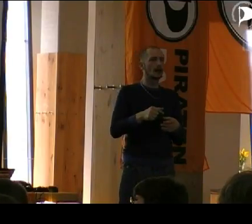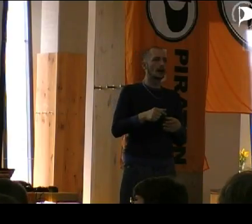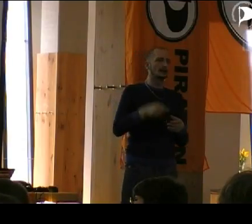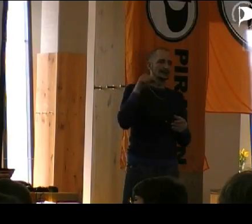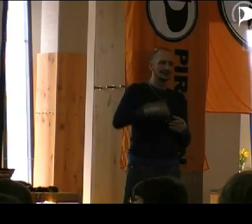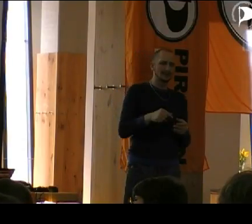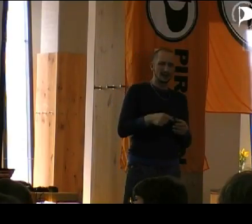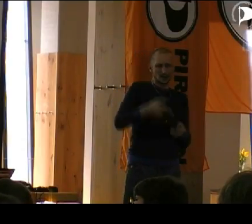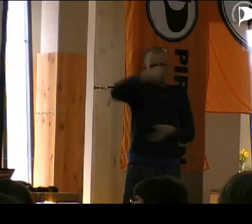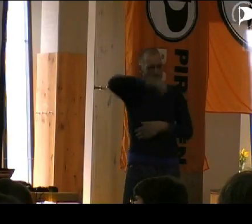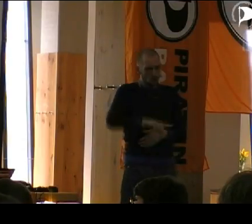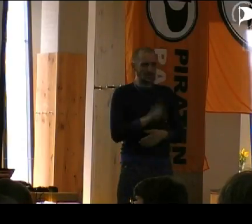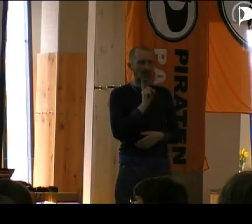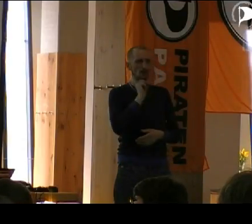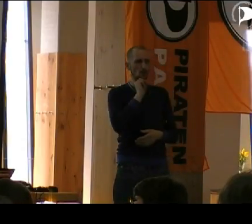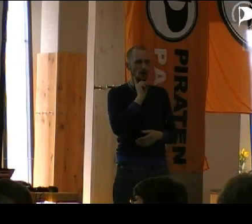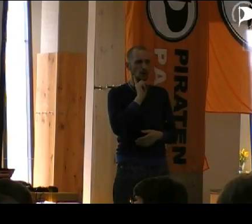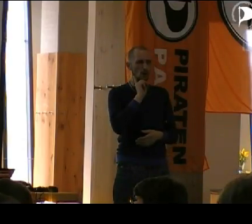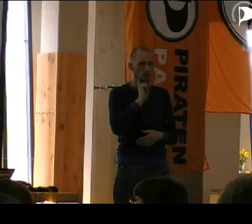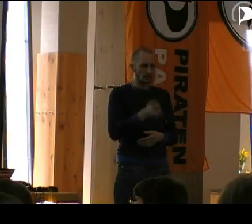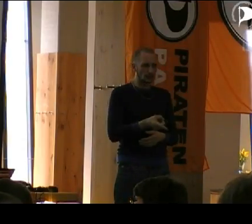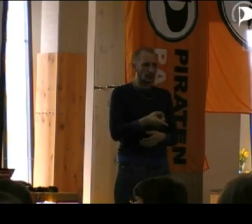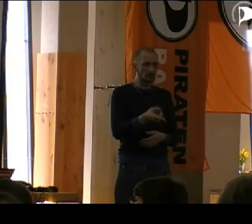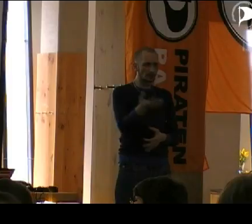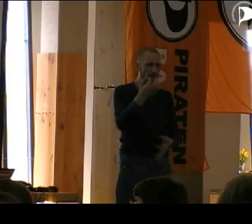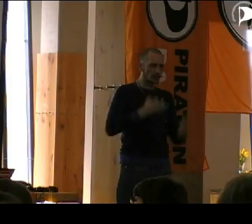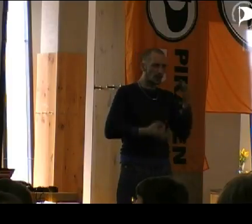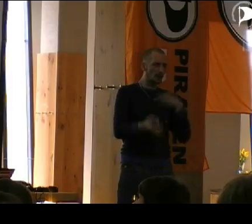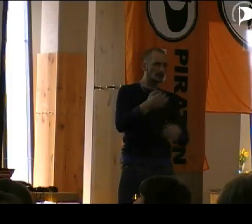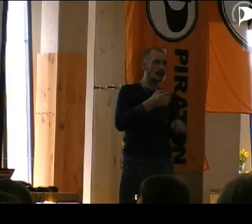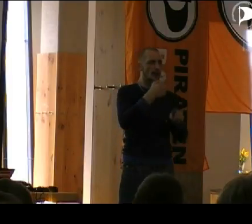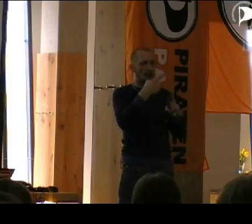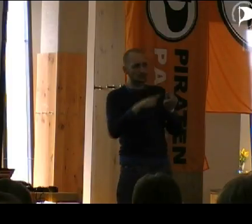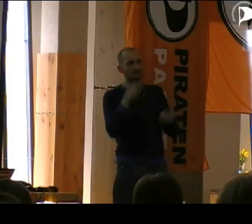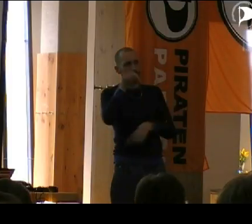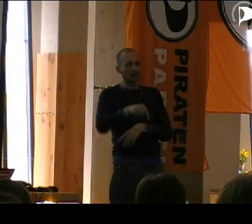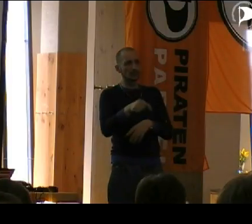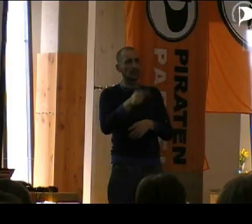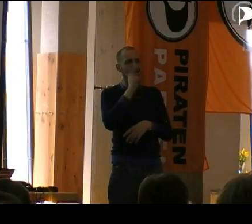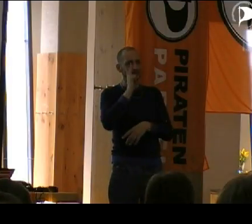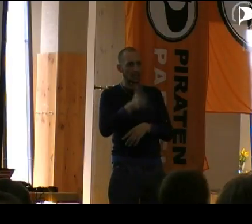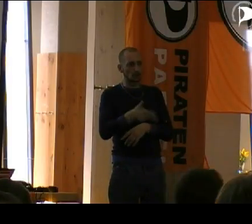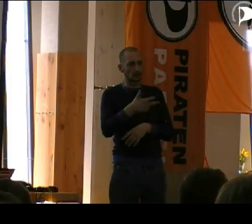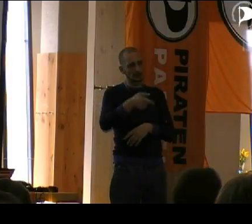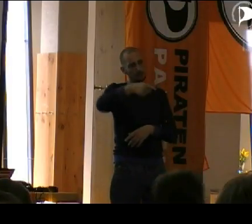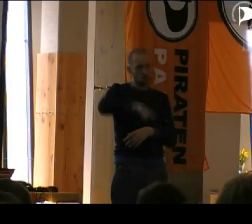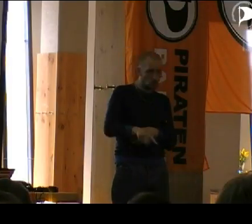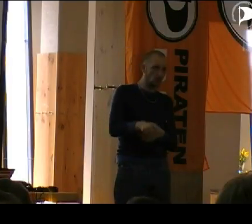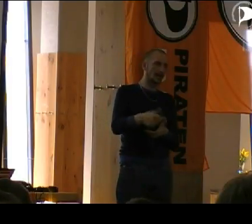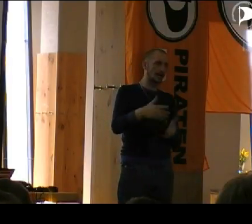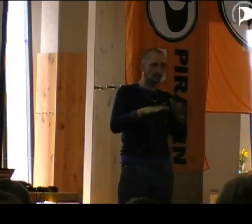monat und der ganze rest ist dann hat sich dann auf circa 3 eingeteilt sind also da stand auch schon